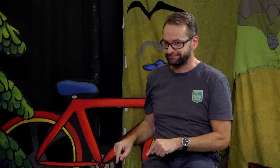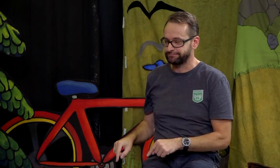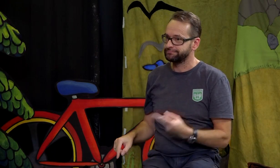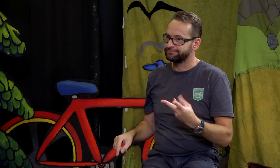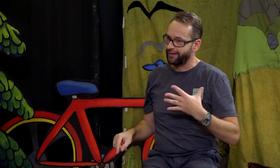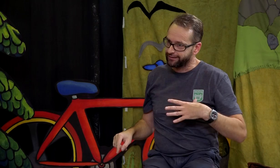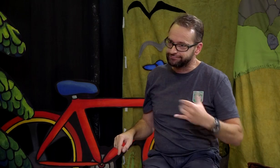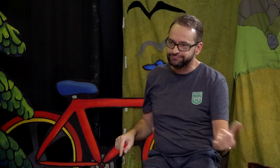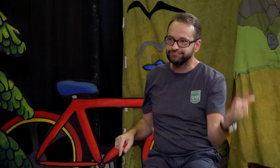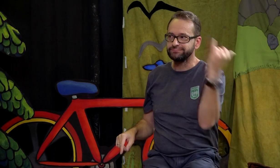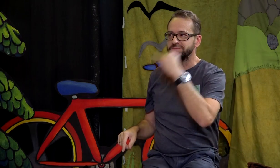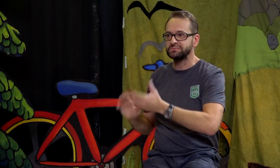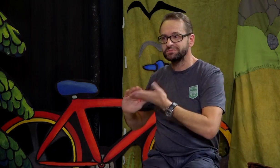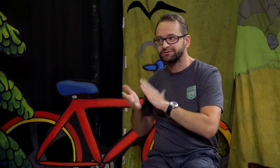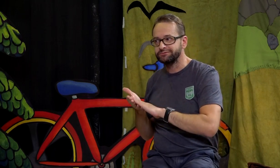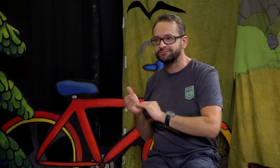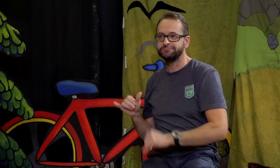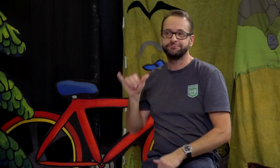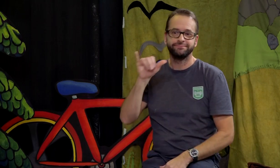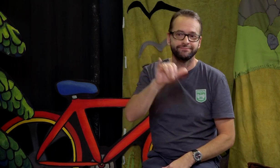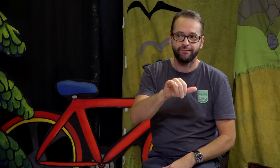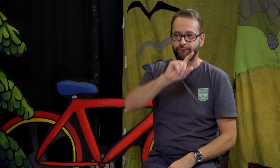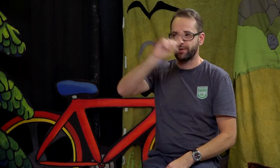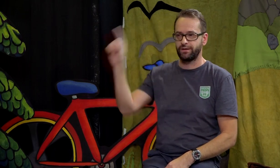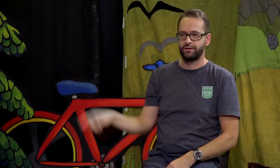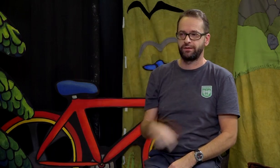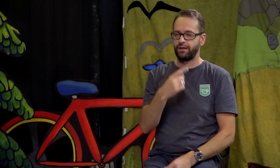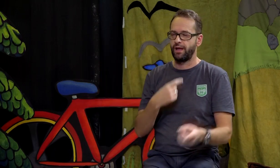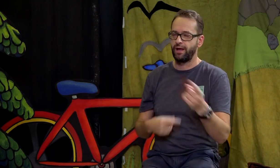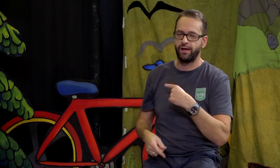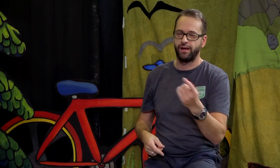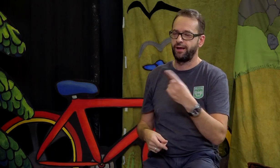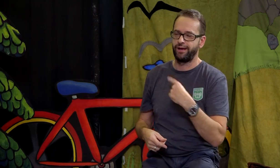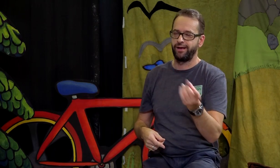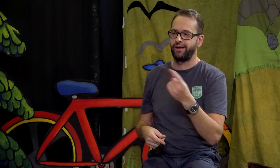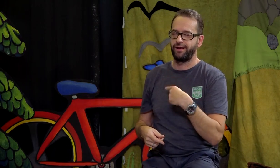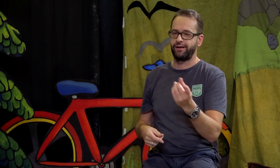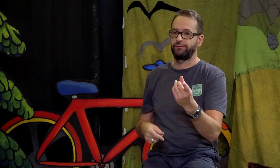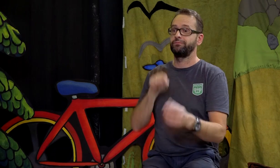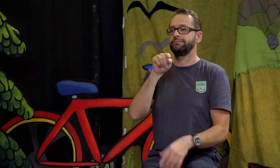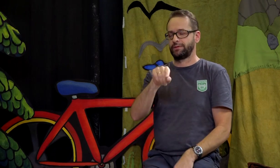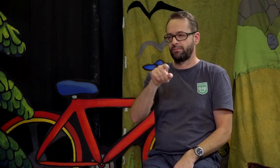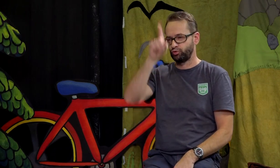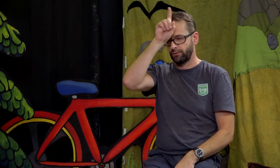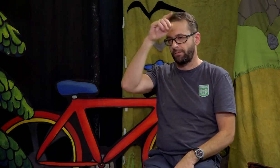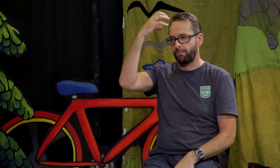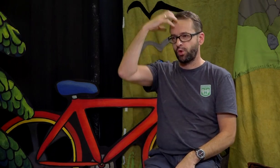Sitten myöhemmin muutin Suomeen ja hän tuli seurasi minua tänne ja vuoden ajan olimme kirjeenvaihdossa ja kävimme